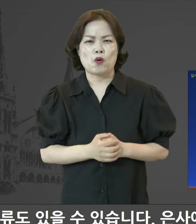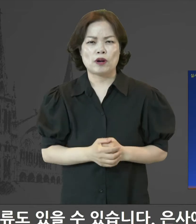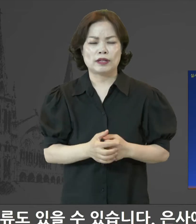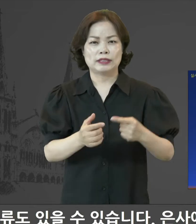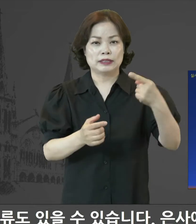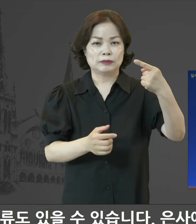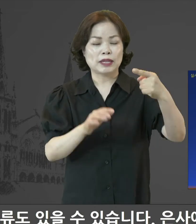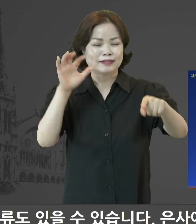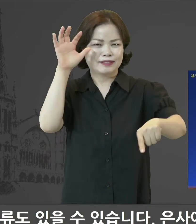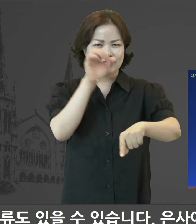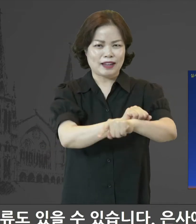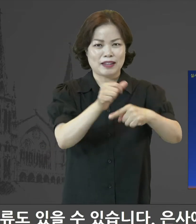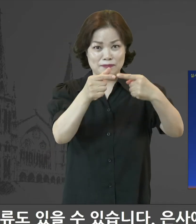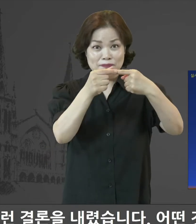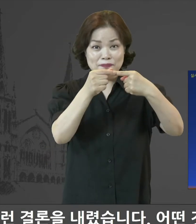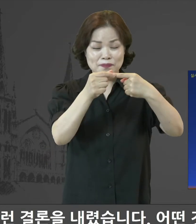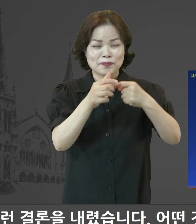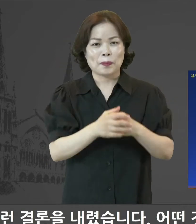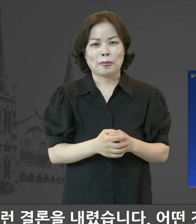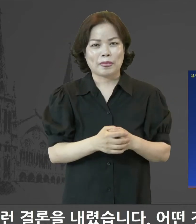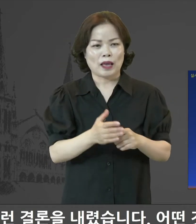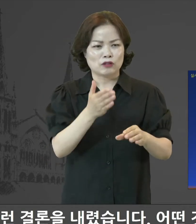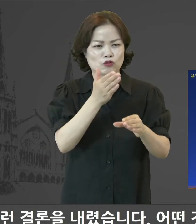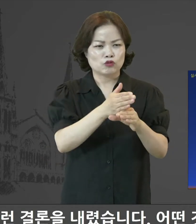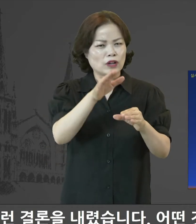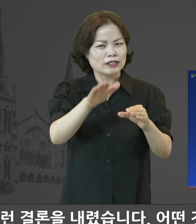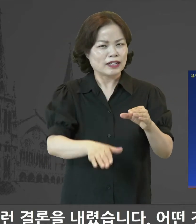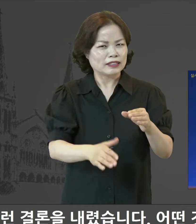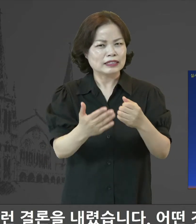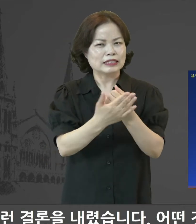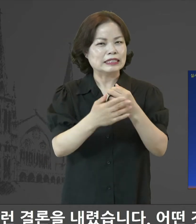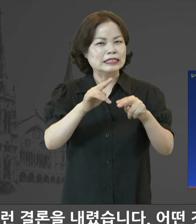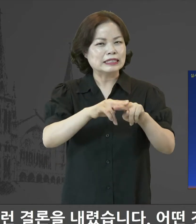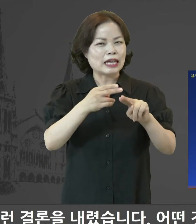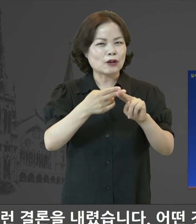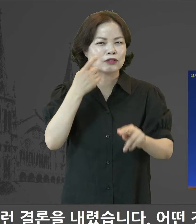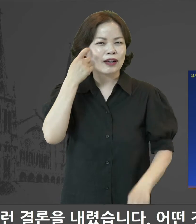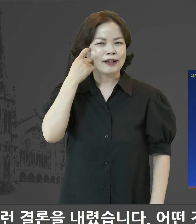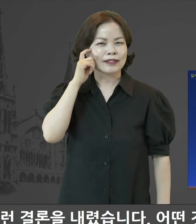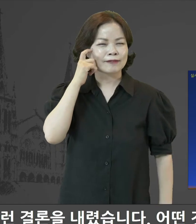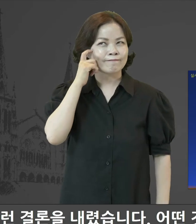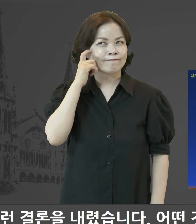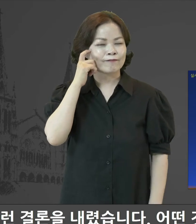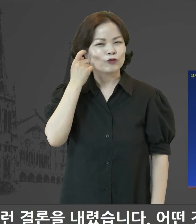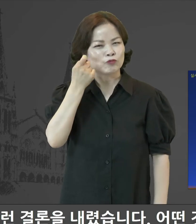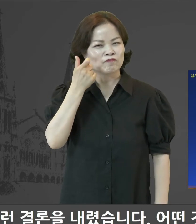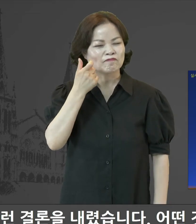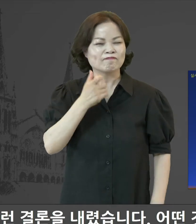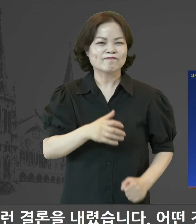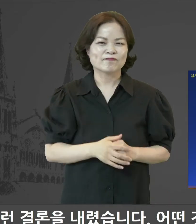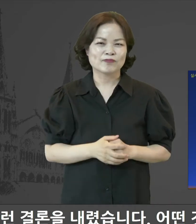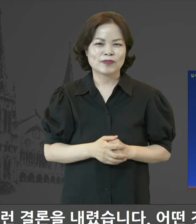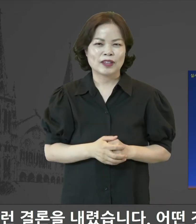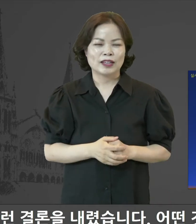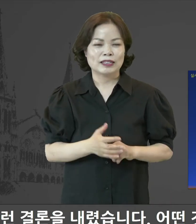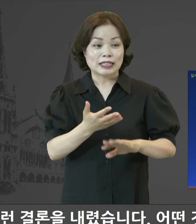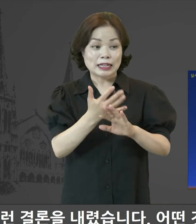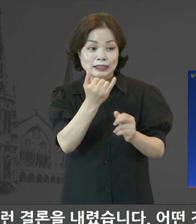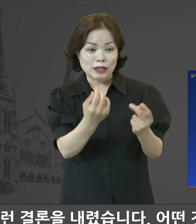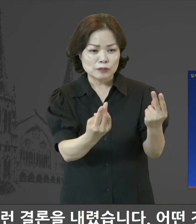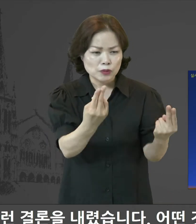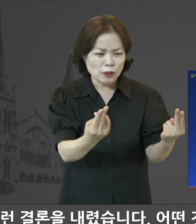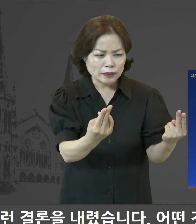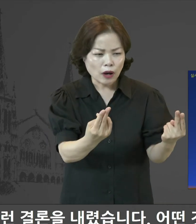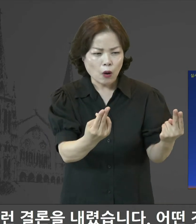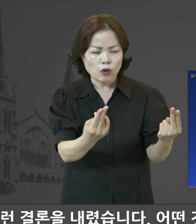일단 잘해야 됩니다. 중간 이하로 하는 걸 은사라고 생각하기에는 조금 어려움이 있습니다. 남들보다 처음 했을